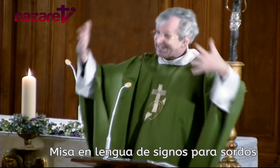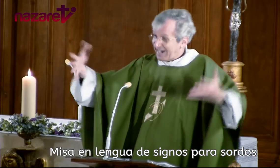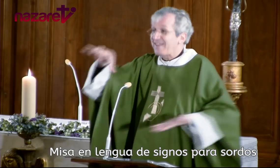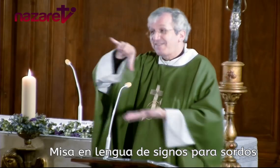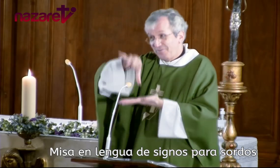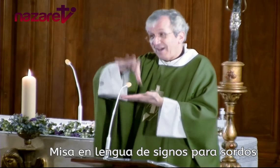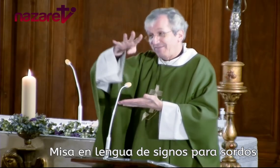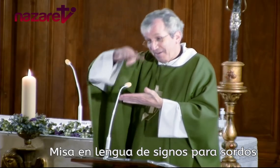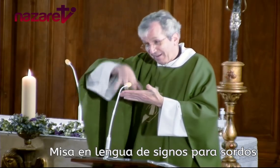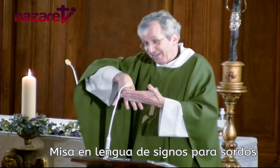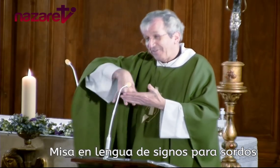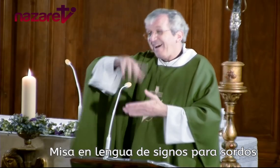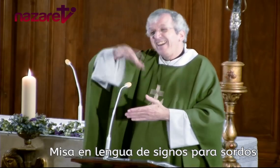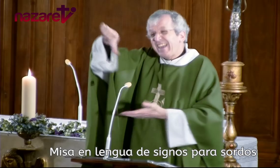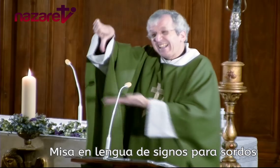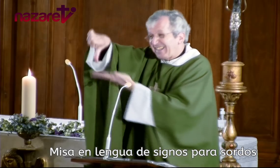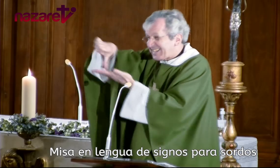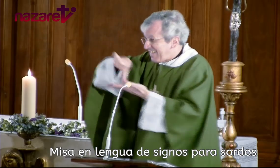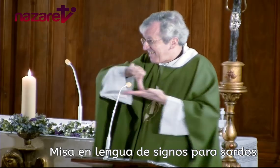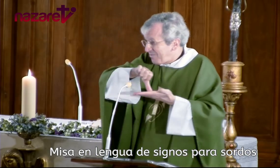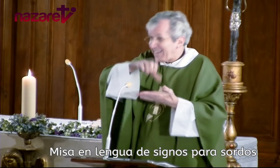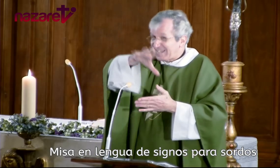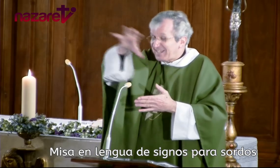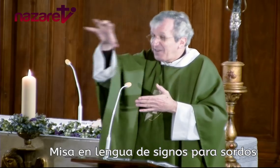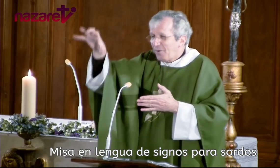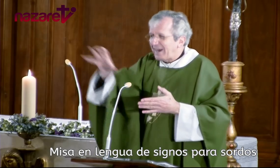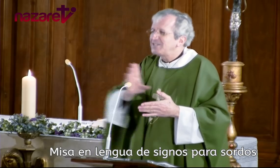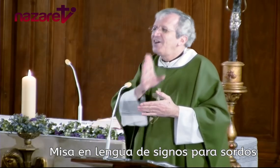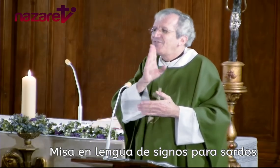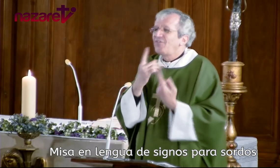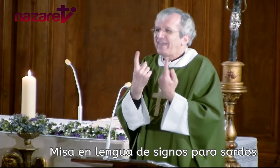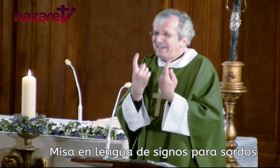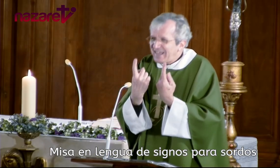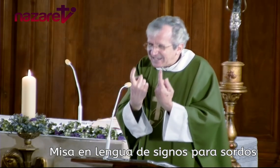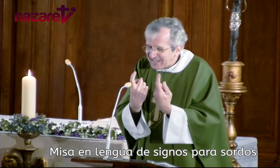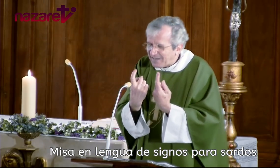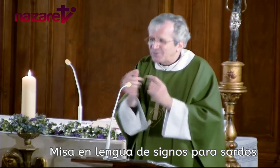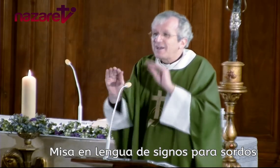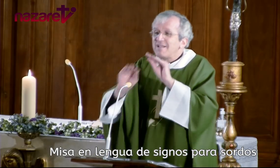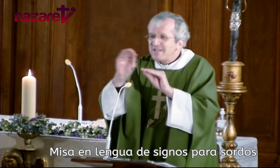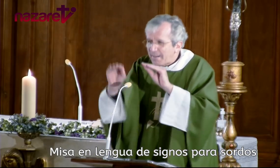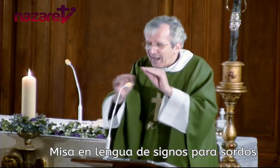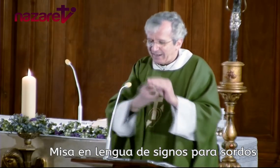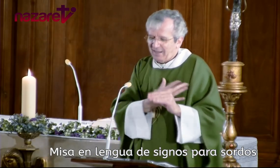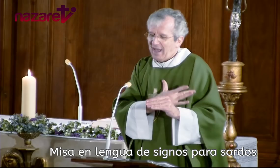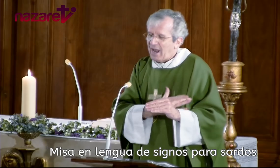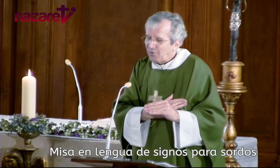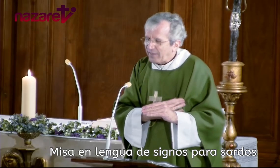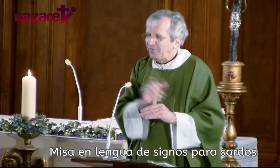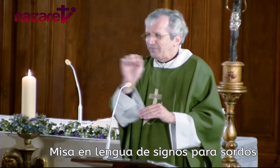gran ciudad de Barcelona y tantas ciudades y lugares donde necesitamos llamar al corazón de